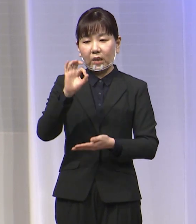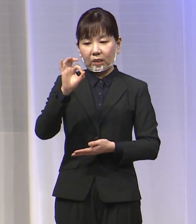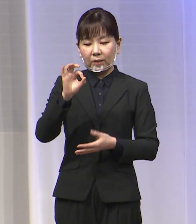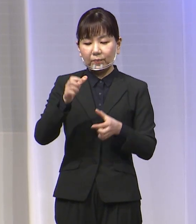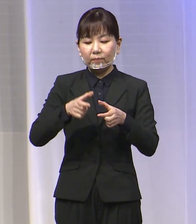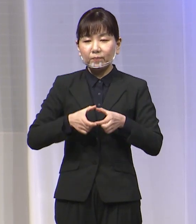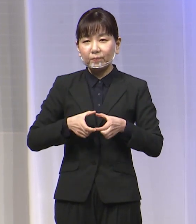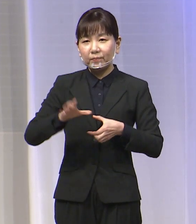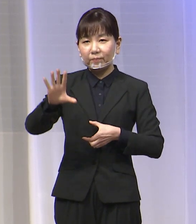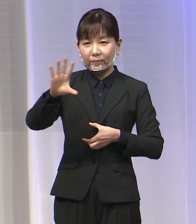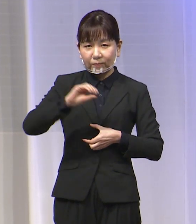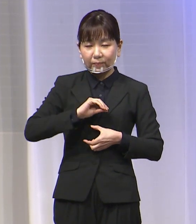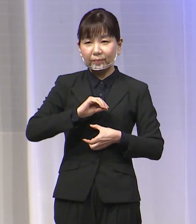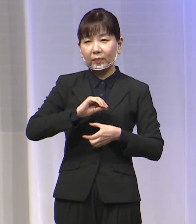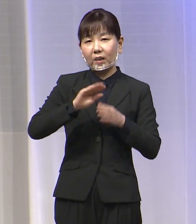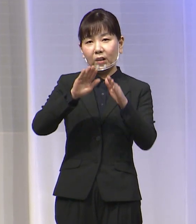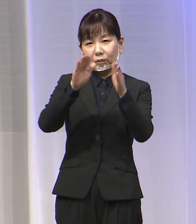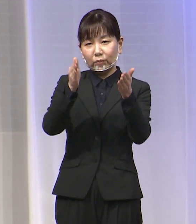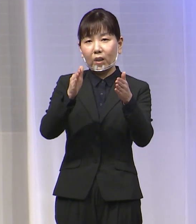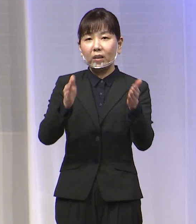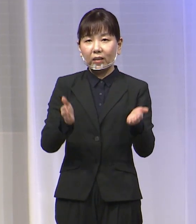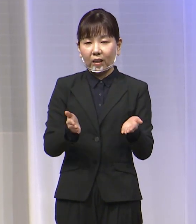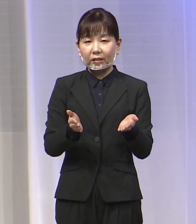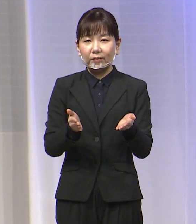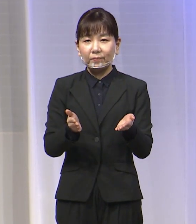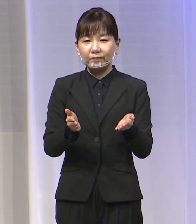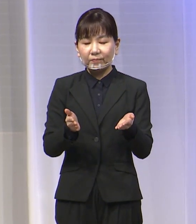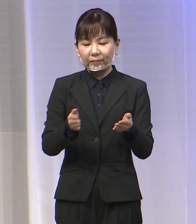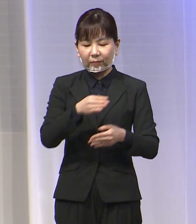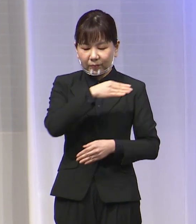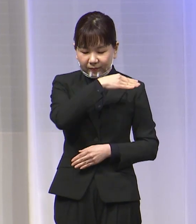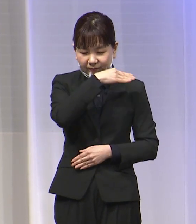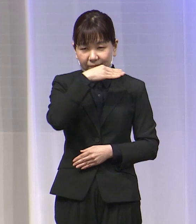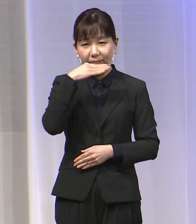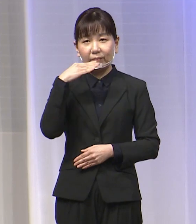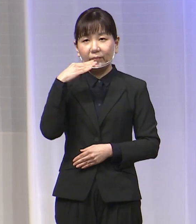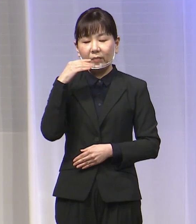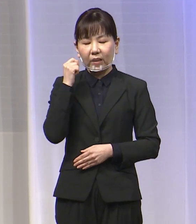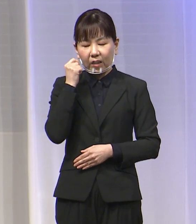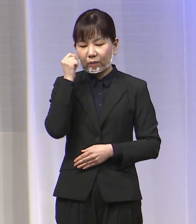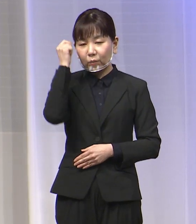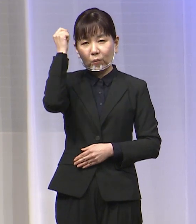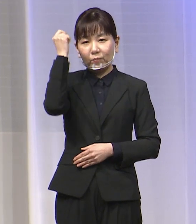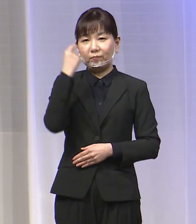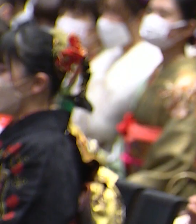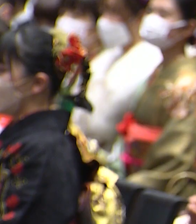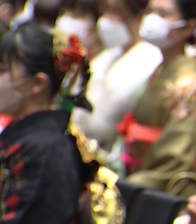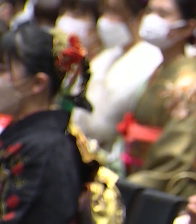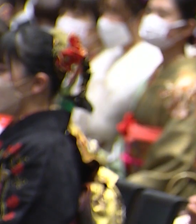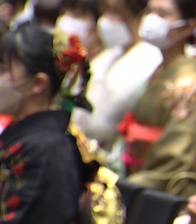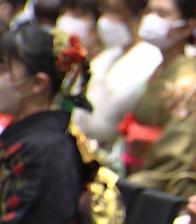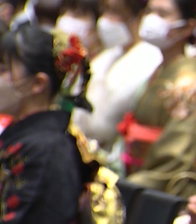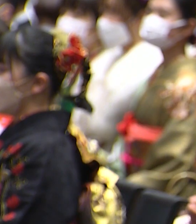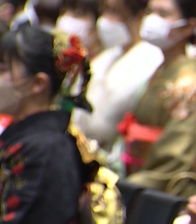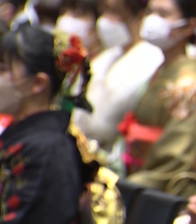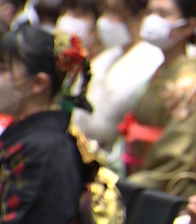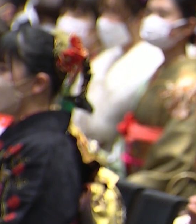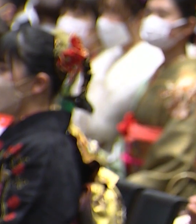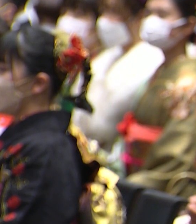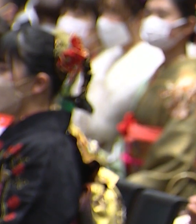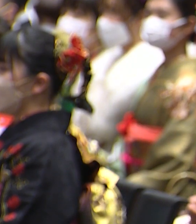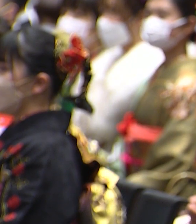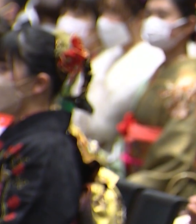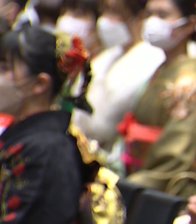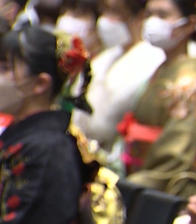獲得された姿にとても心を打たれました皆様がこれ